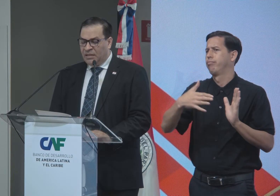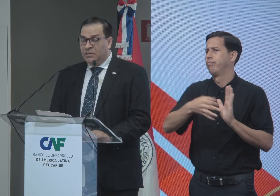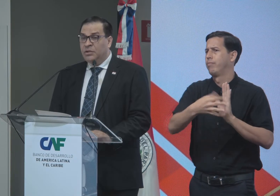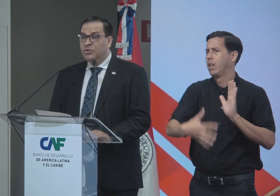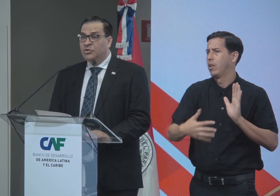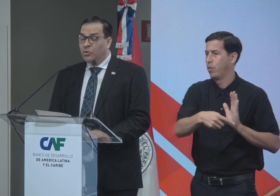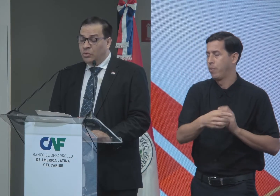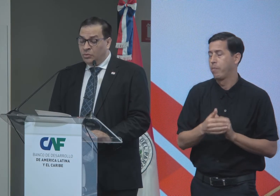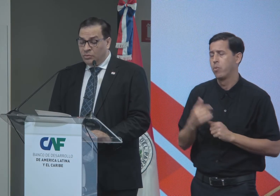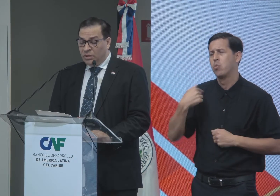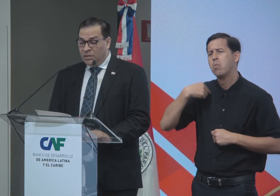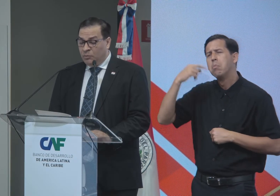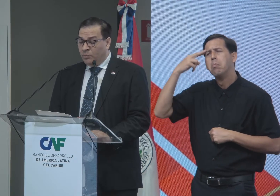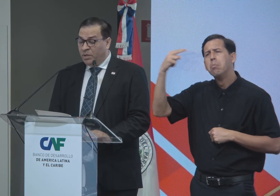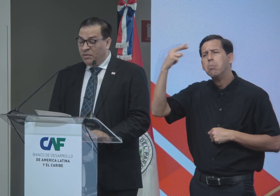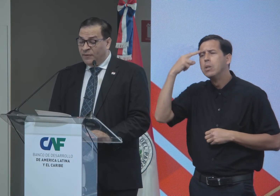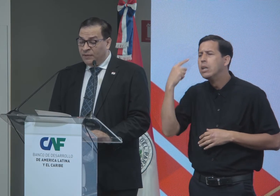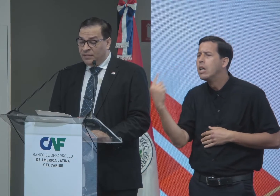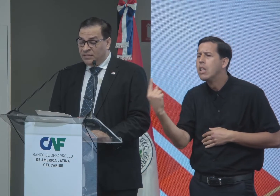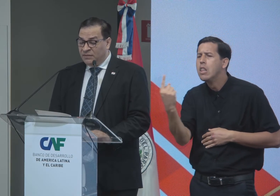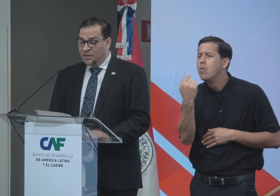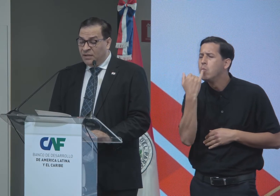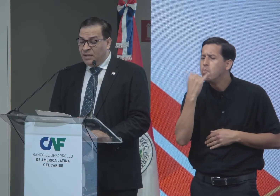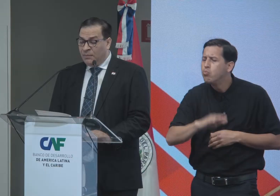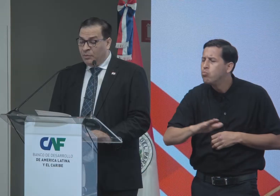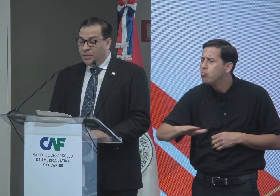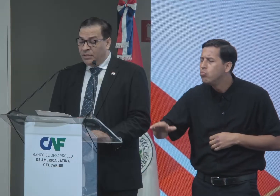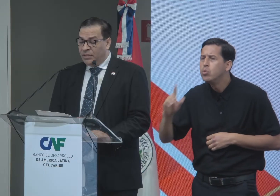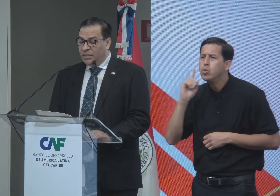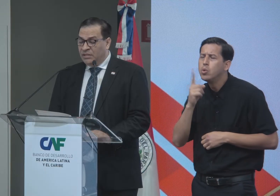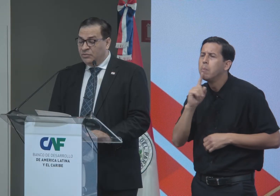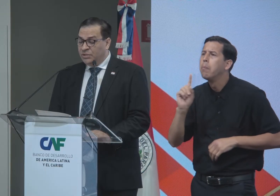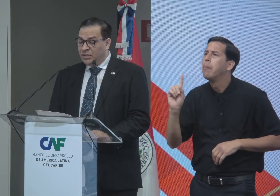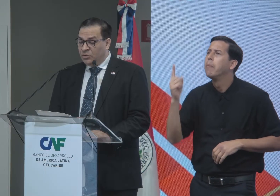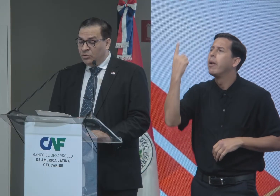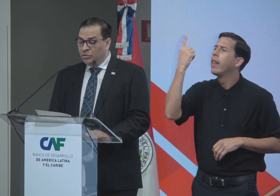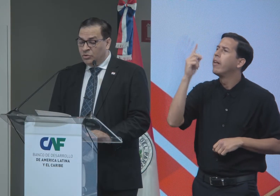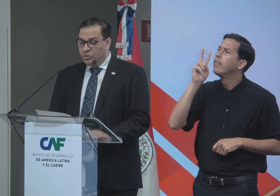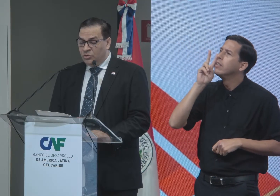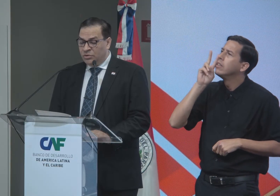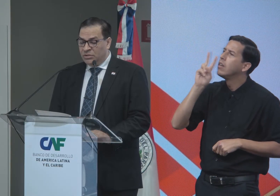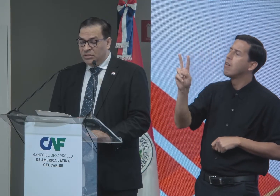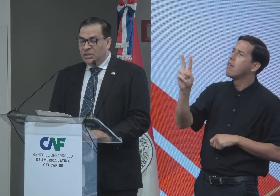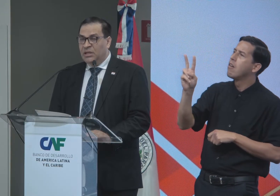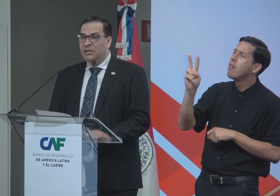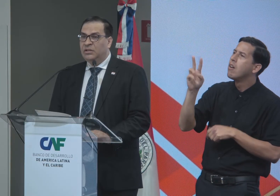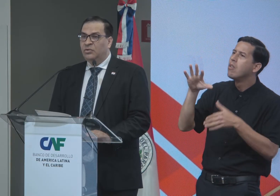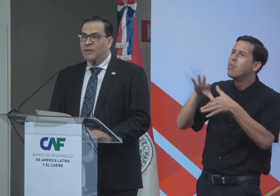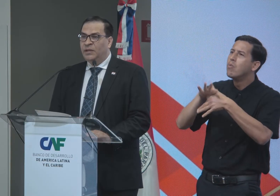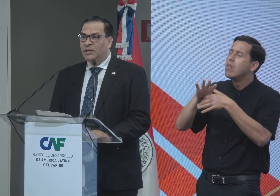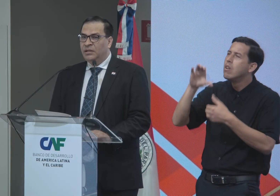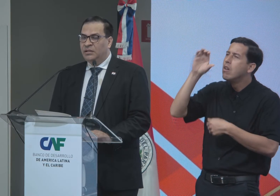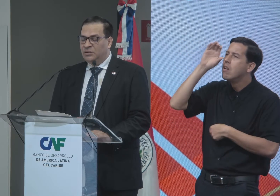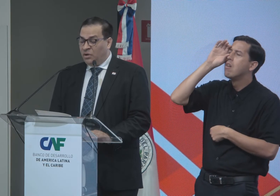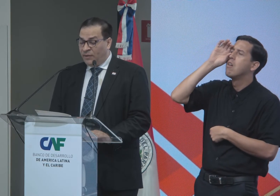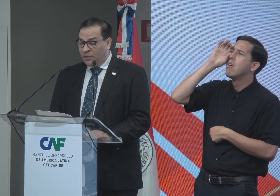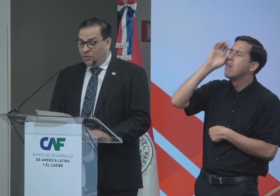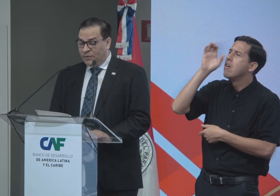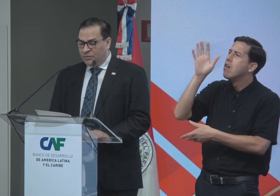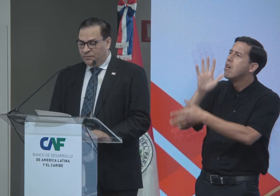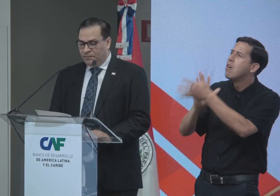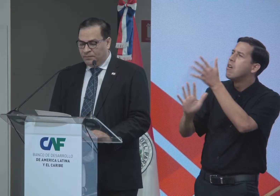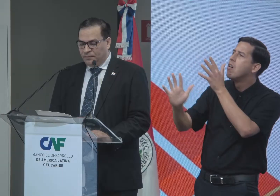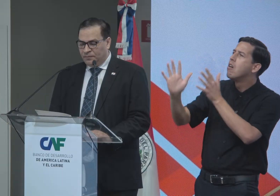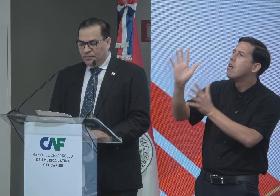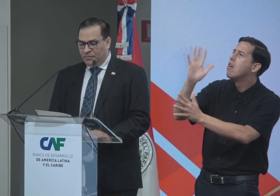cada niño sordo que por primera vez va a poder escuchar con los ojos esta historia que le tocará el